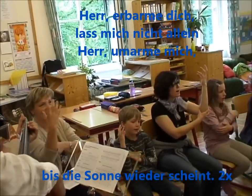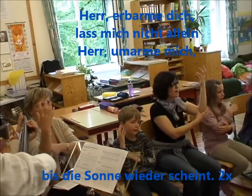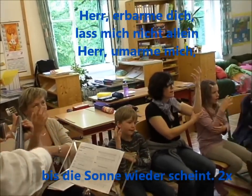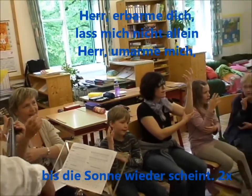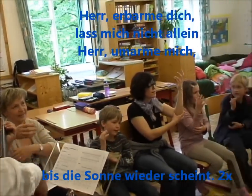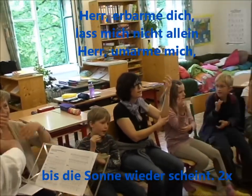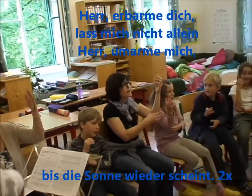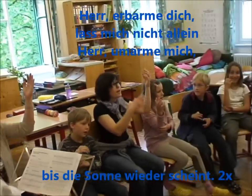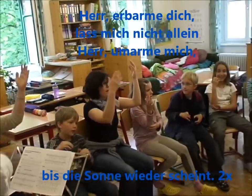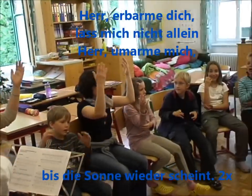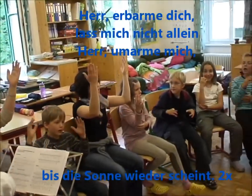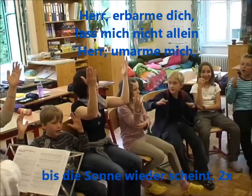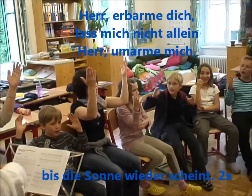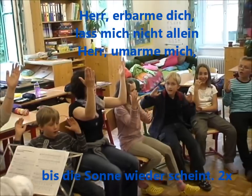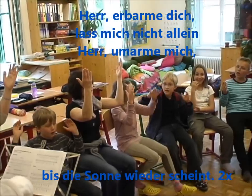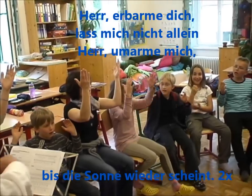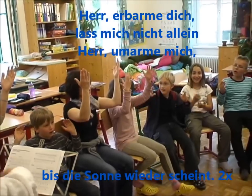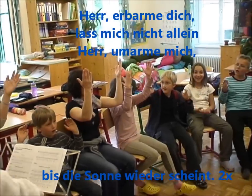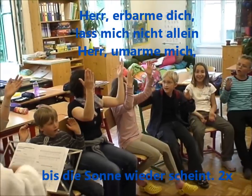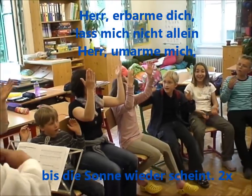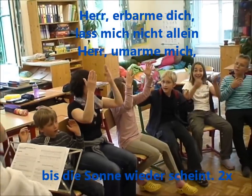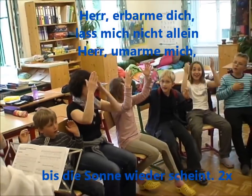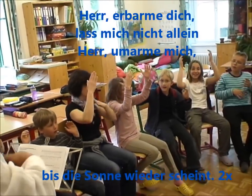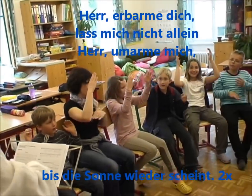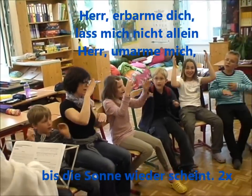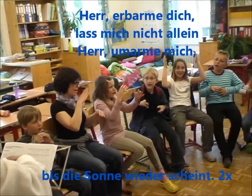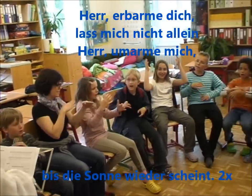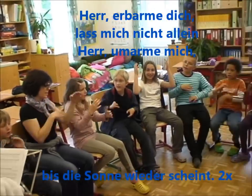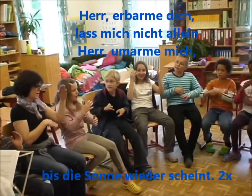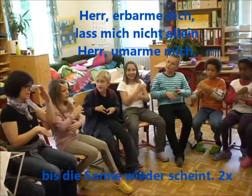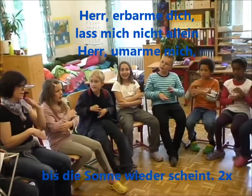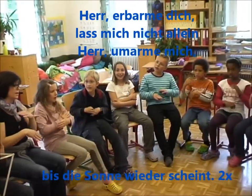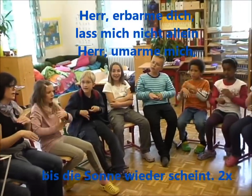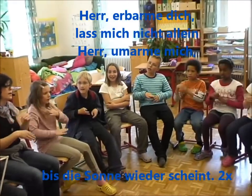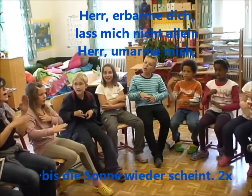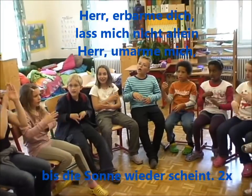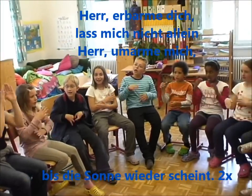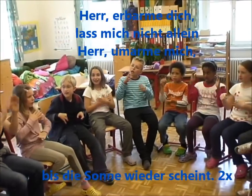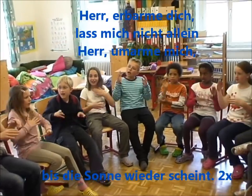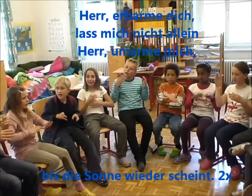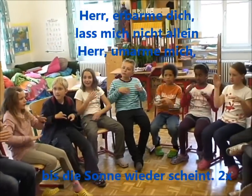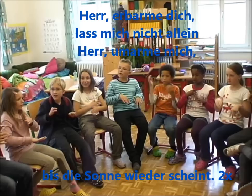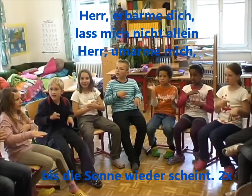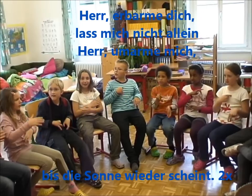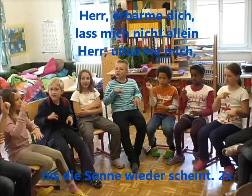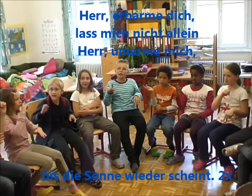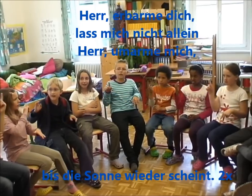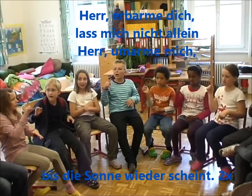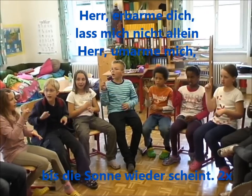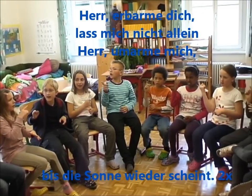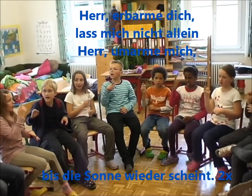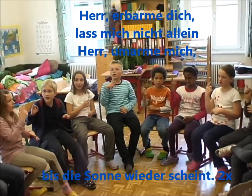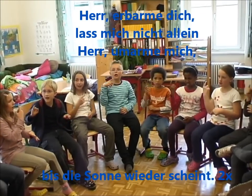Herr, umhagel dich, bis mich nicht allein,